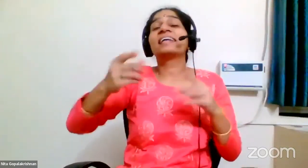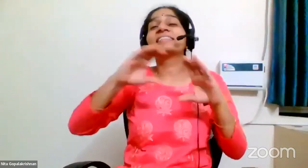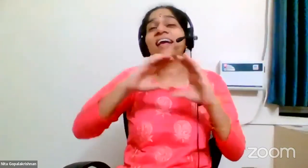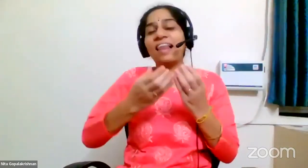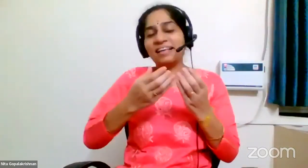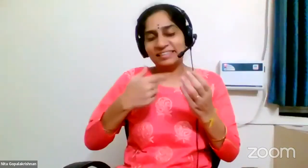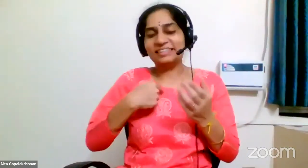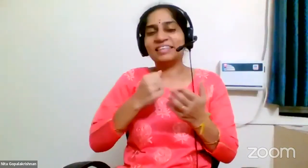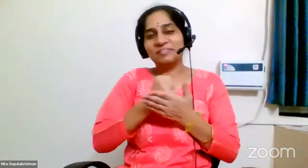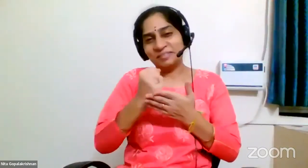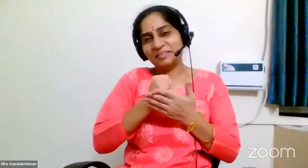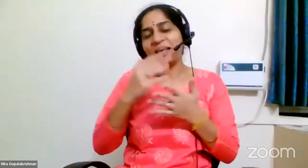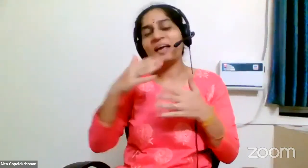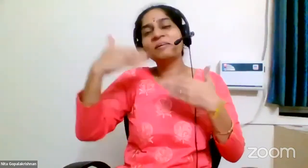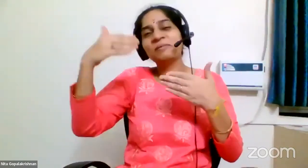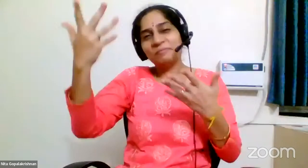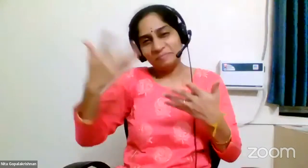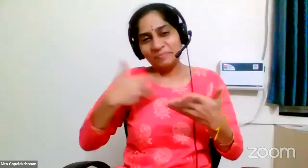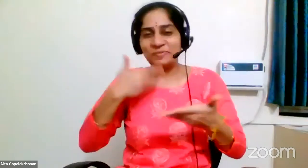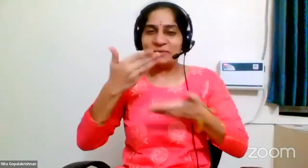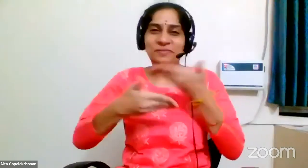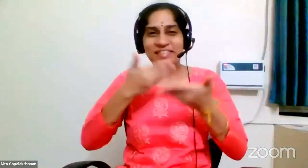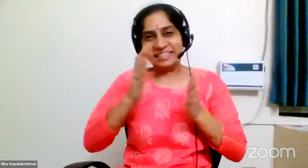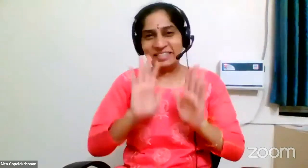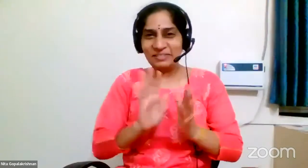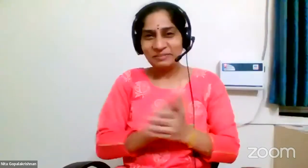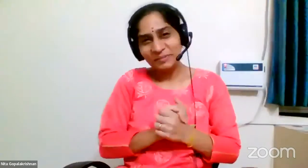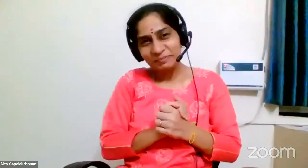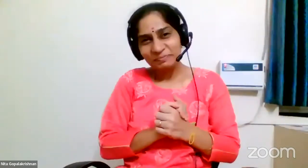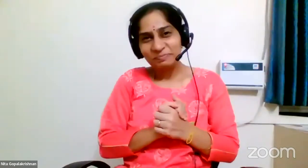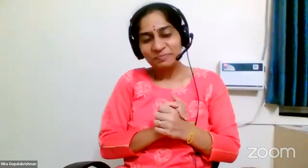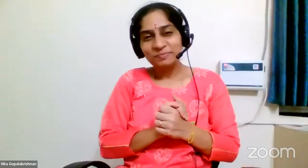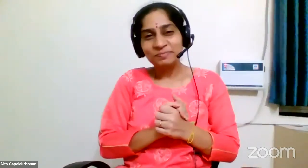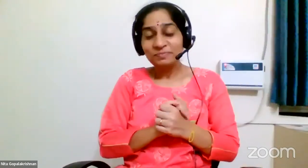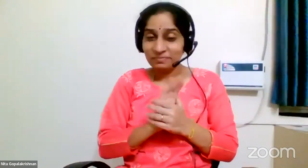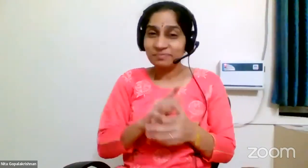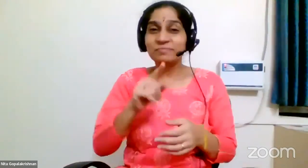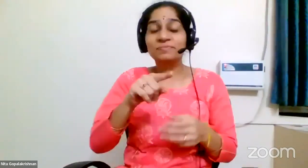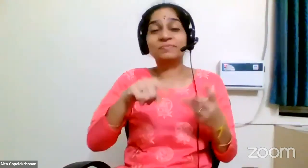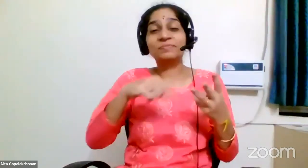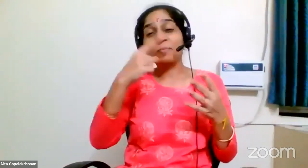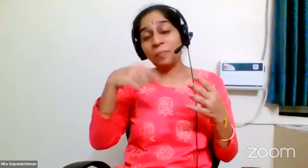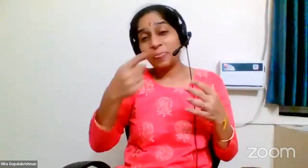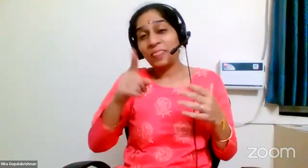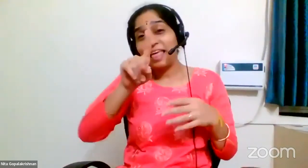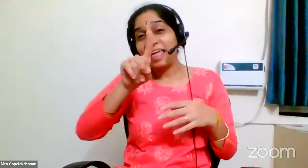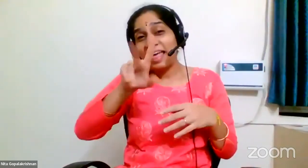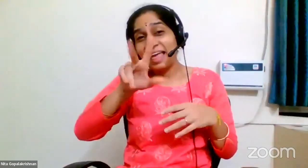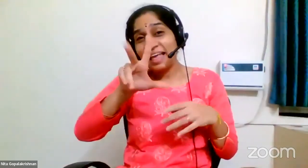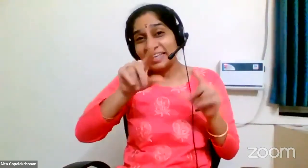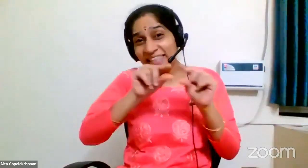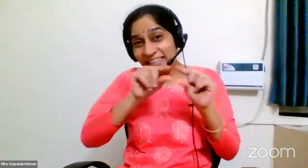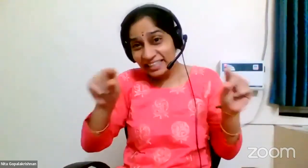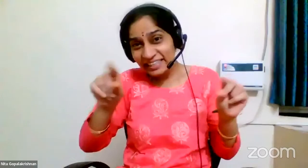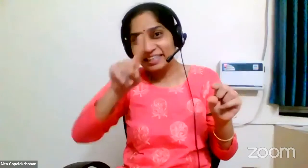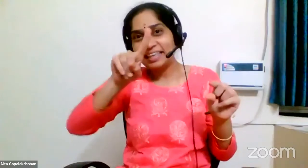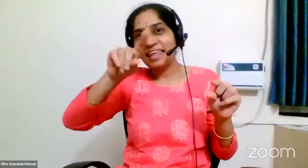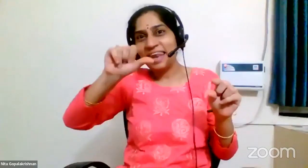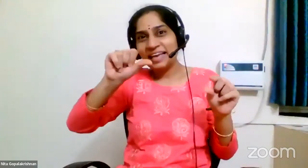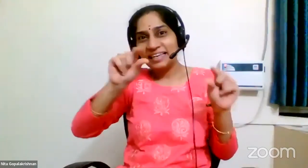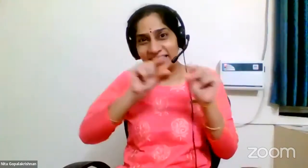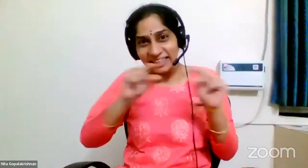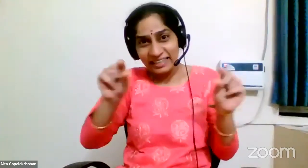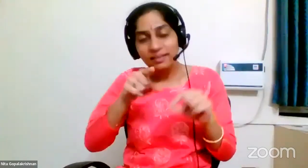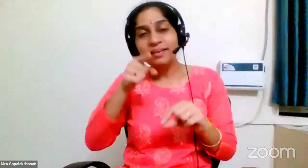भगवान 18 से और 24वें श्लोक तक ये समझाएंगे कि कर्म, अकर्म, विकर्म क्या है। आप में